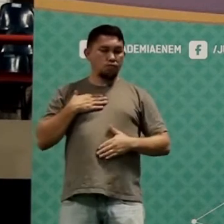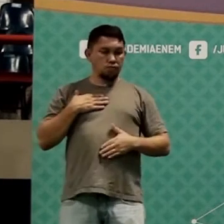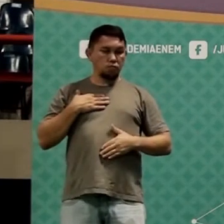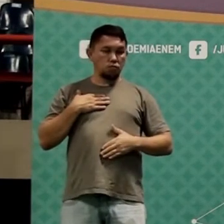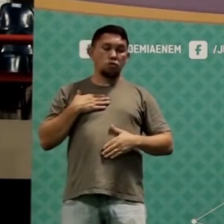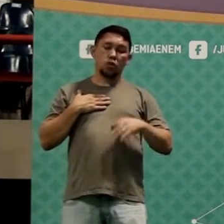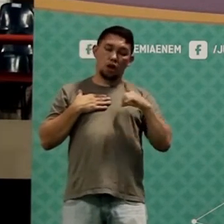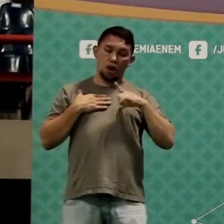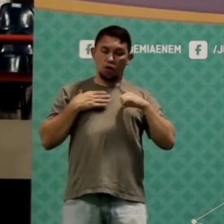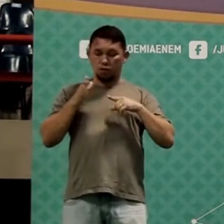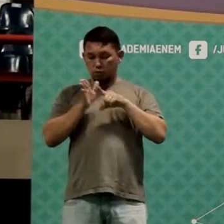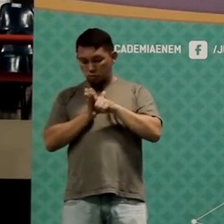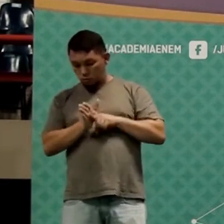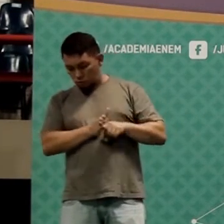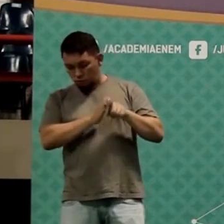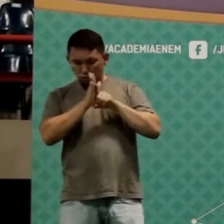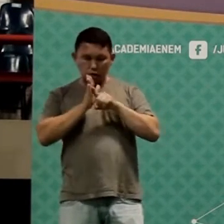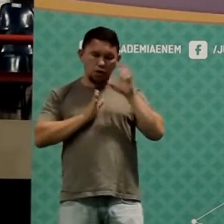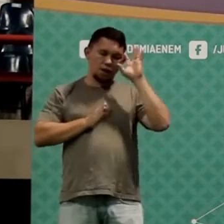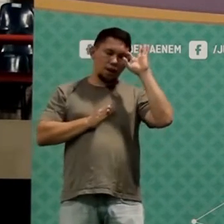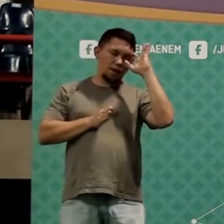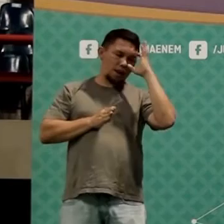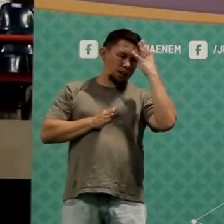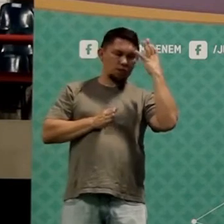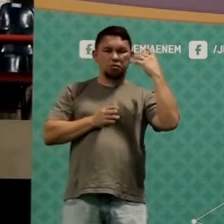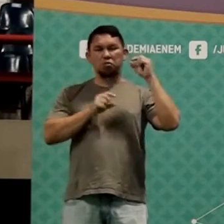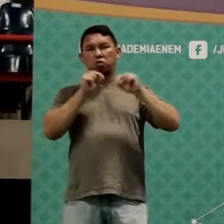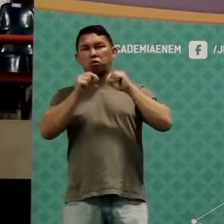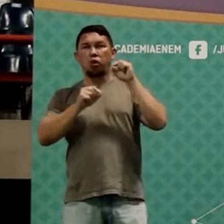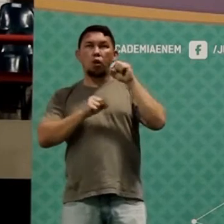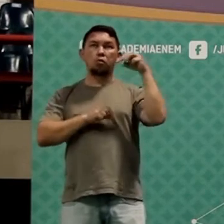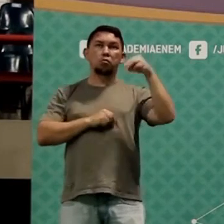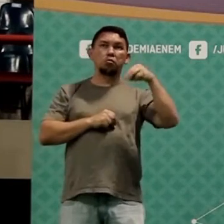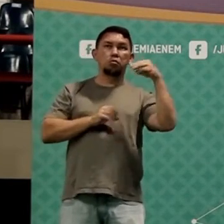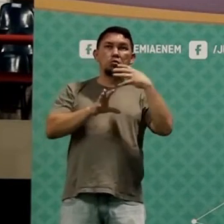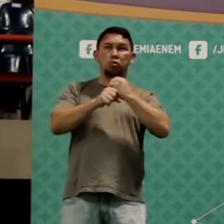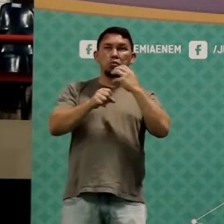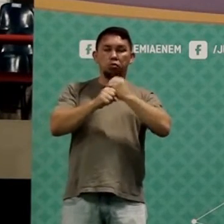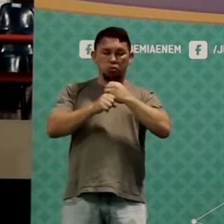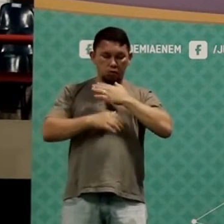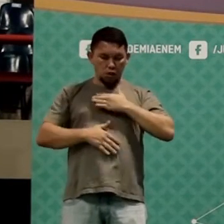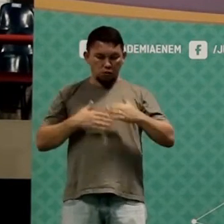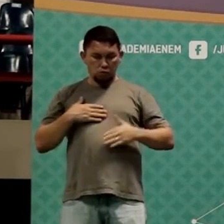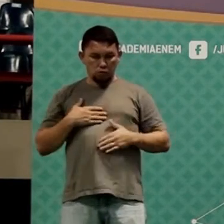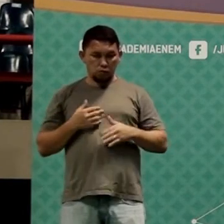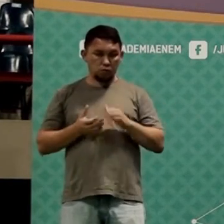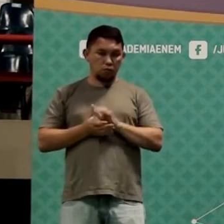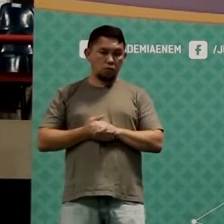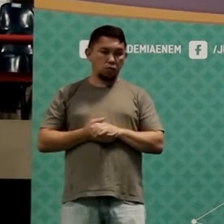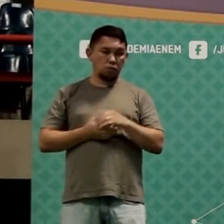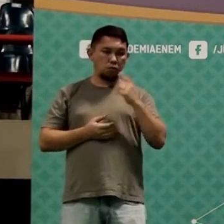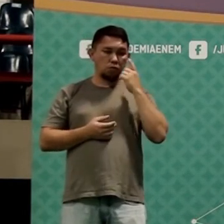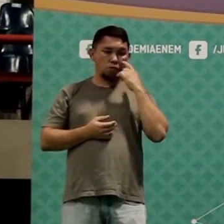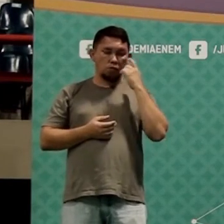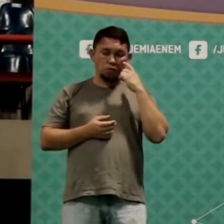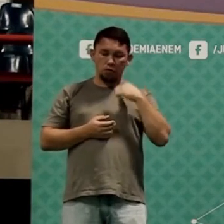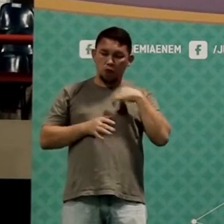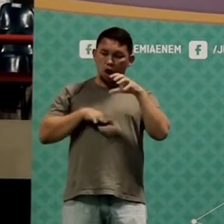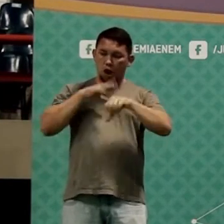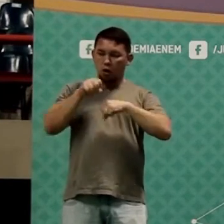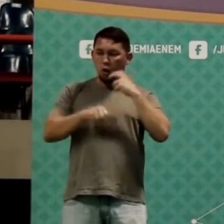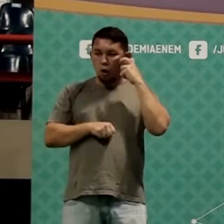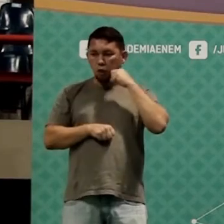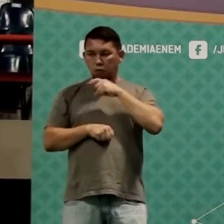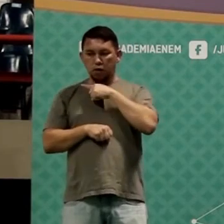Ele vai estudar o corpo humano porque ele acha que existe uma razão matemática para o corpo humano. Ele chegava a roubar